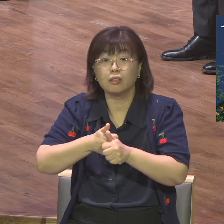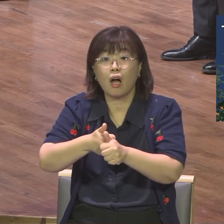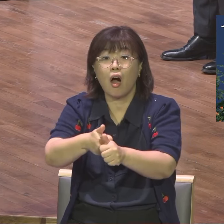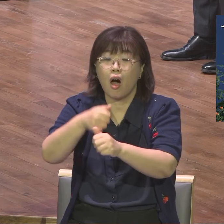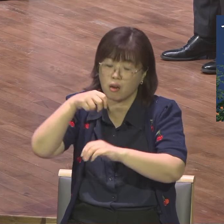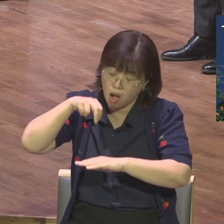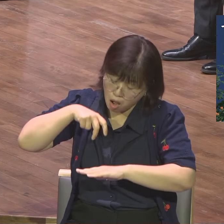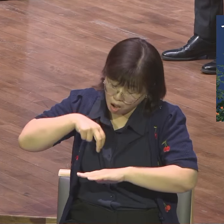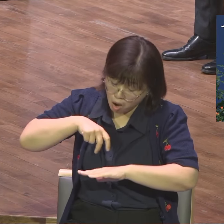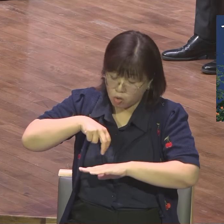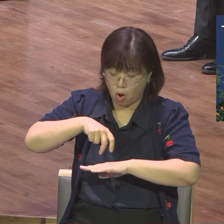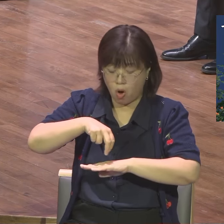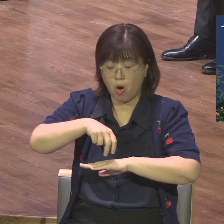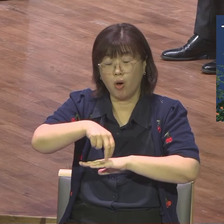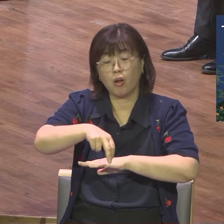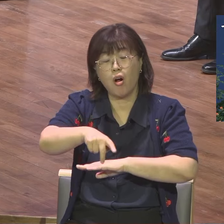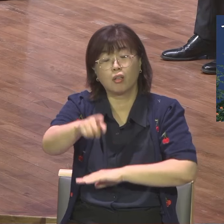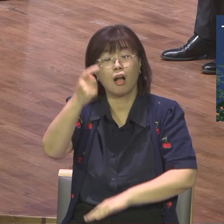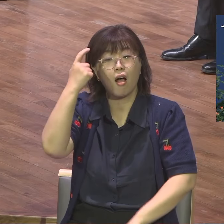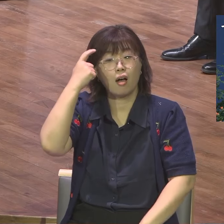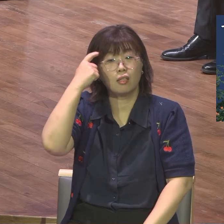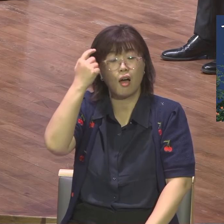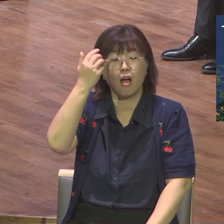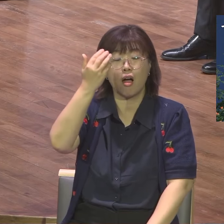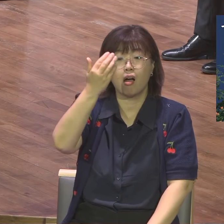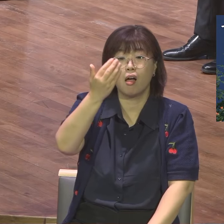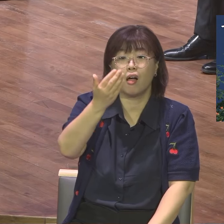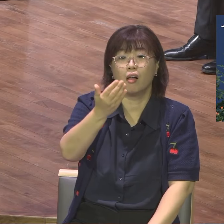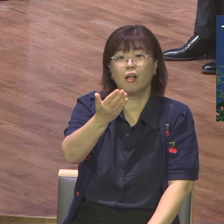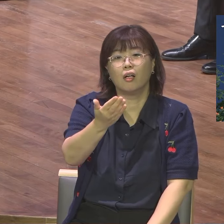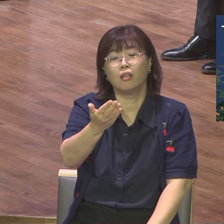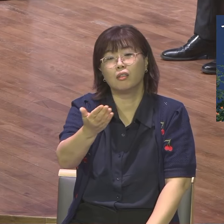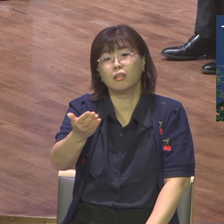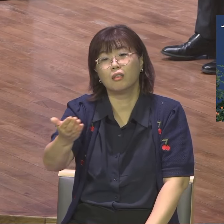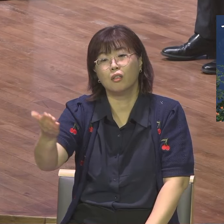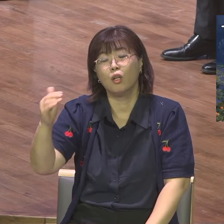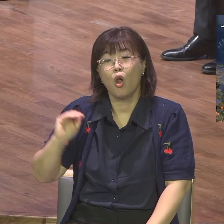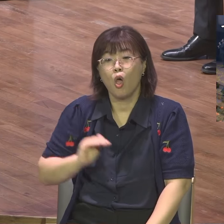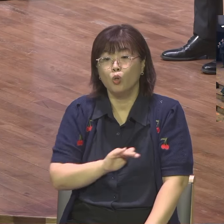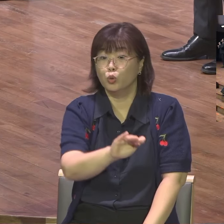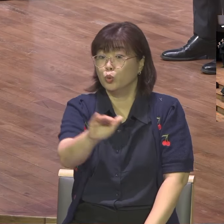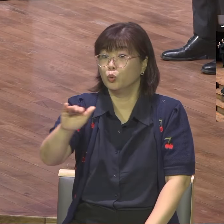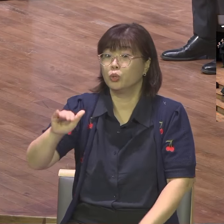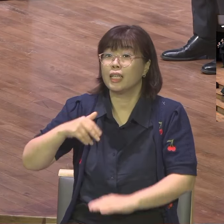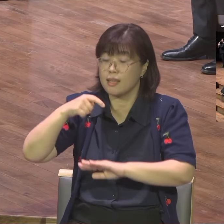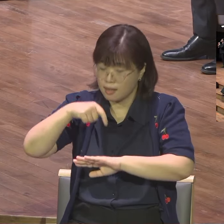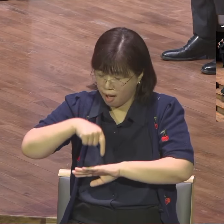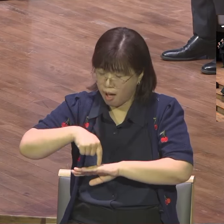무엇을 따라 걸어가나